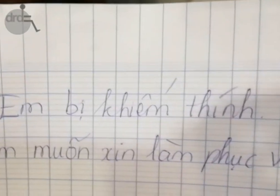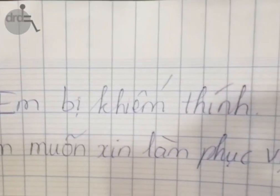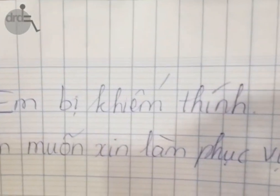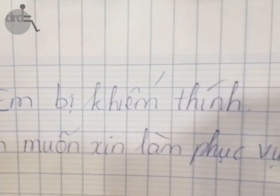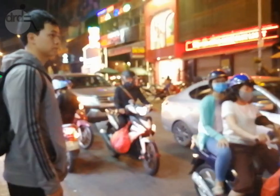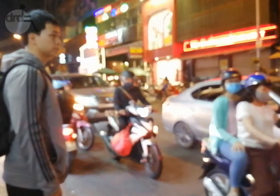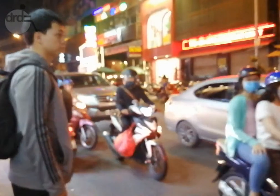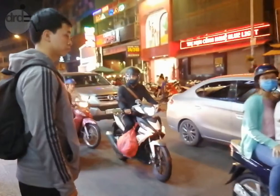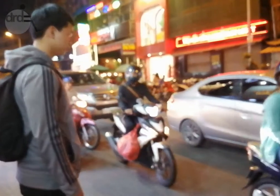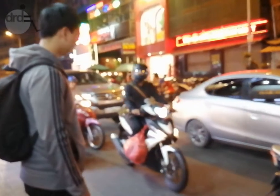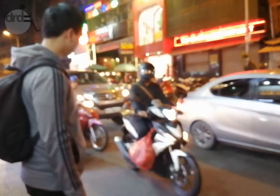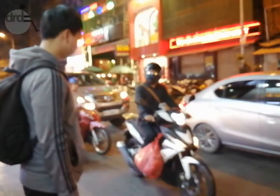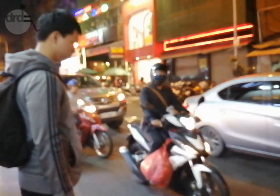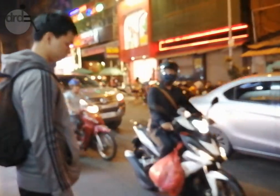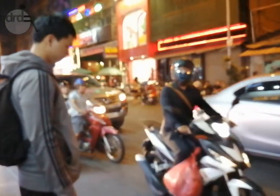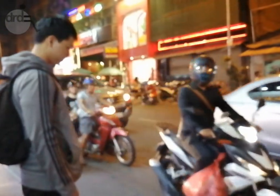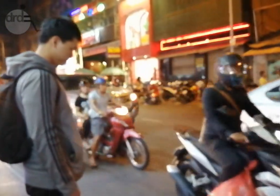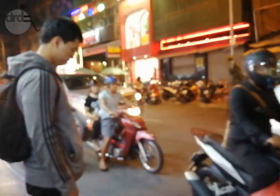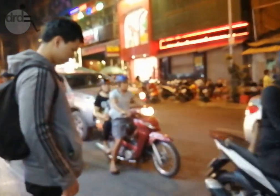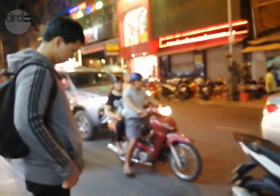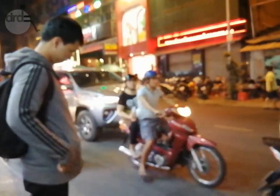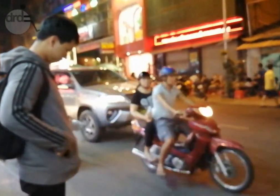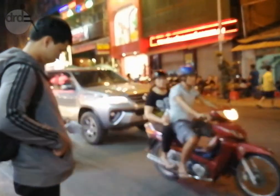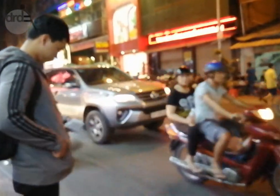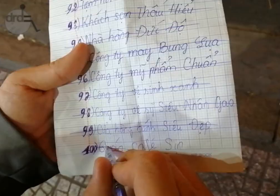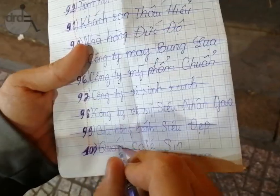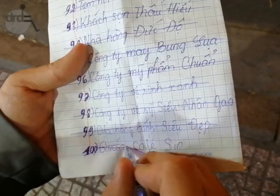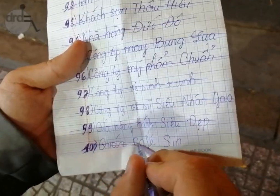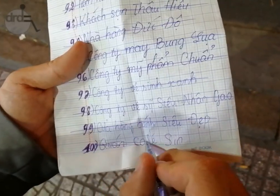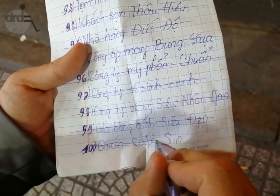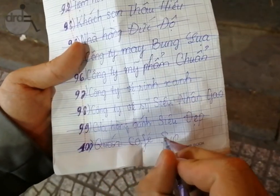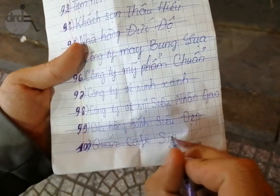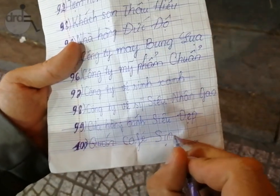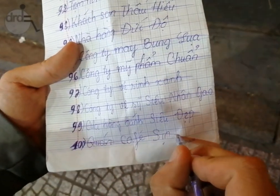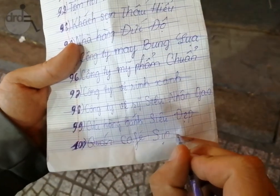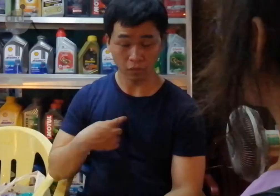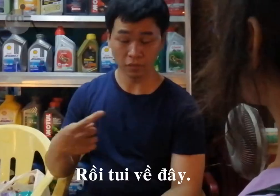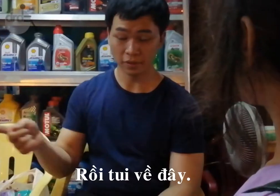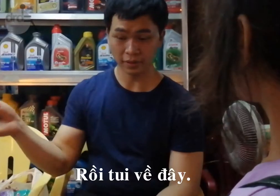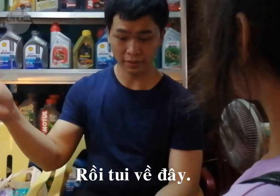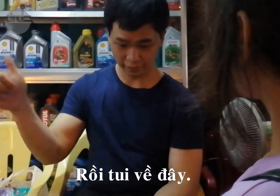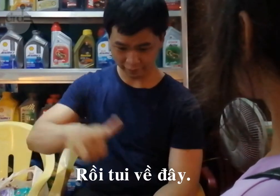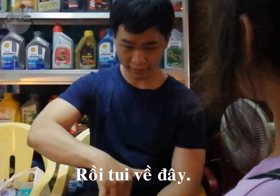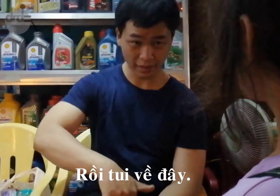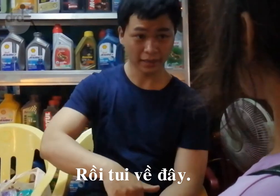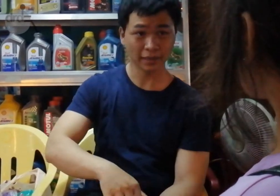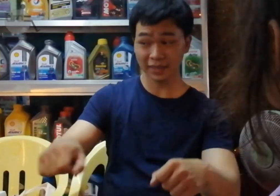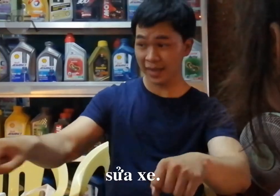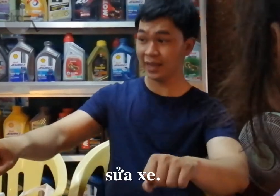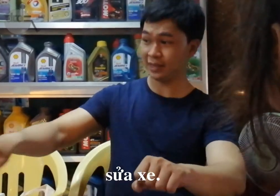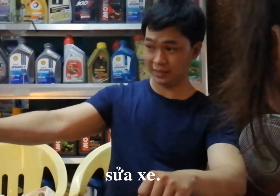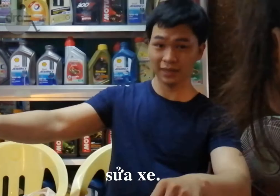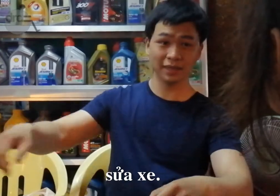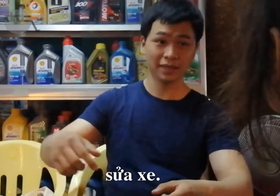cô nhắm mắt để tin rằng chưa bao giờ để lời dành đưa ta trôi xa rời bến